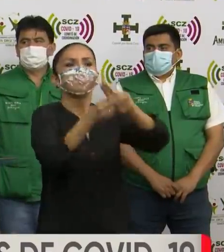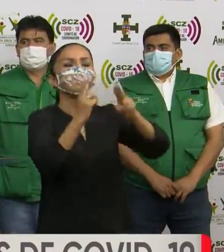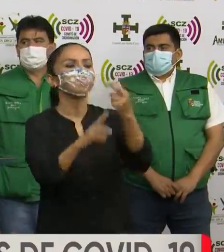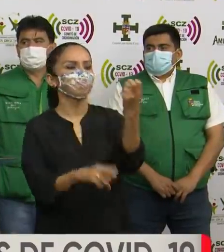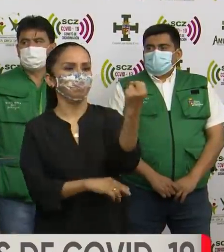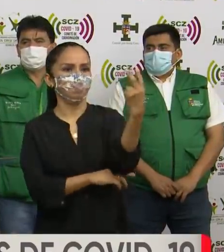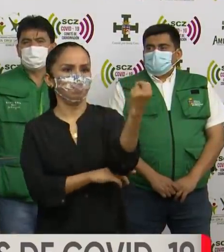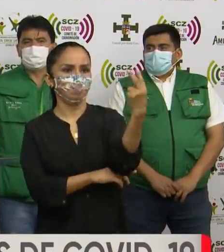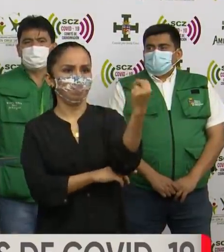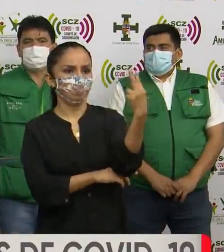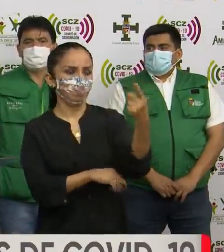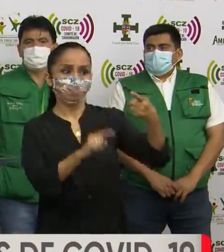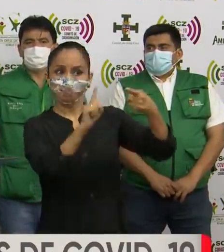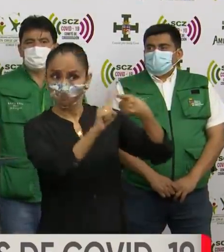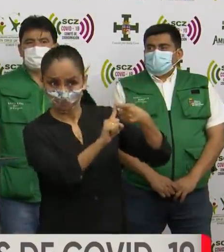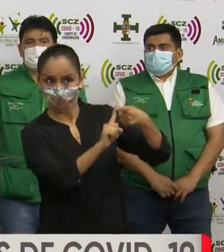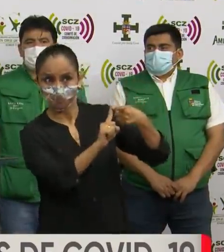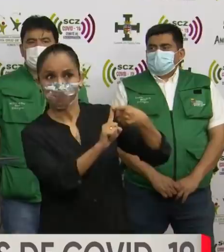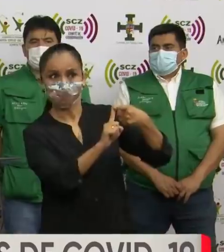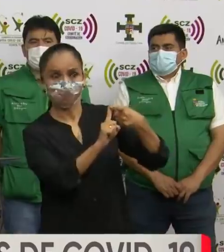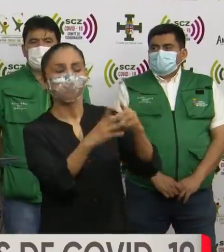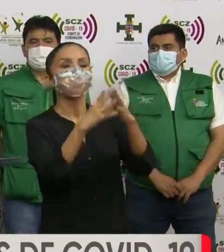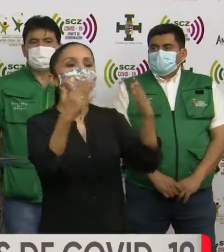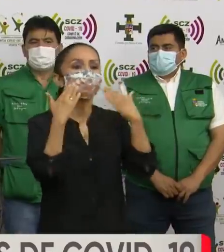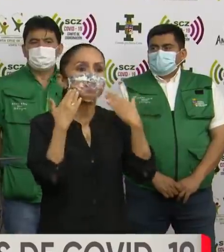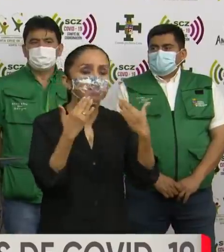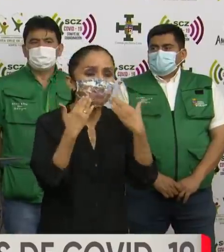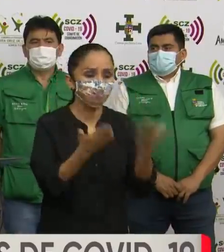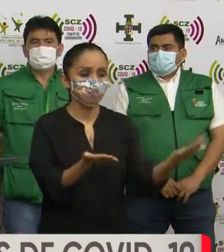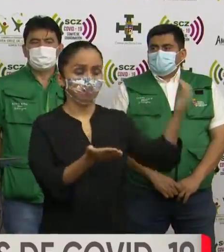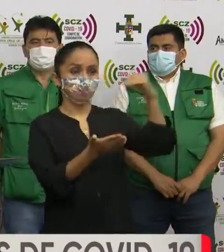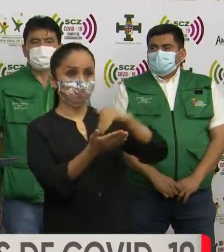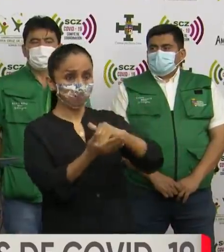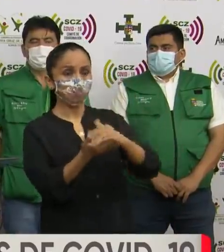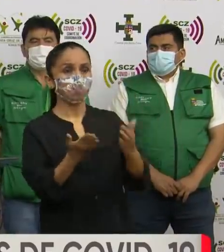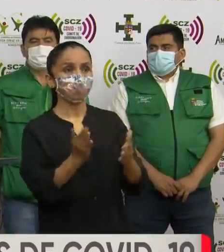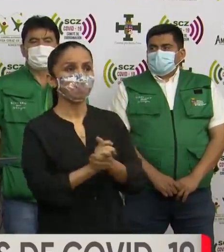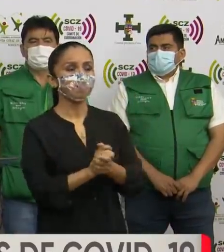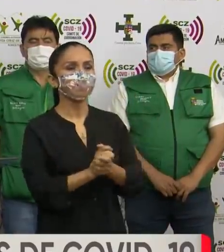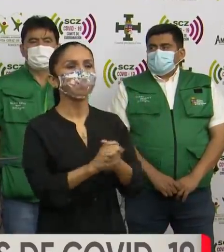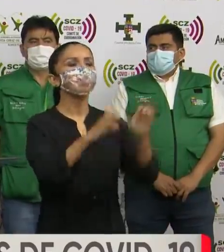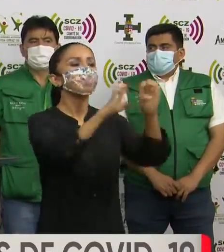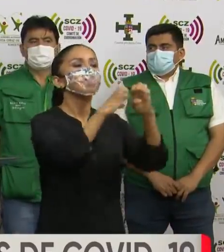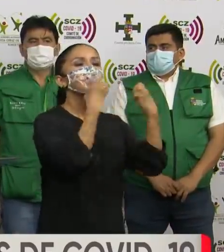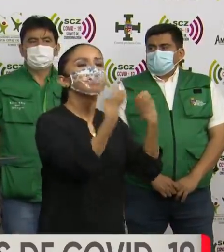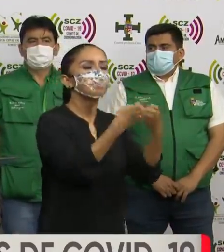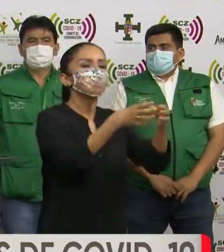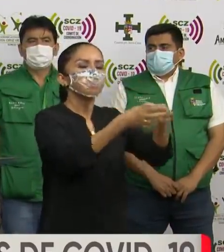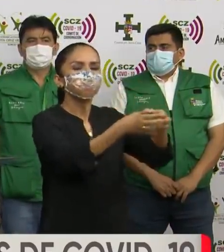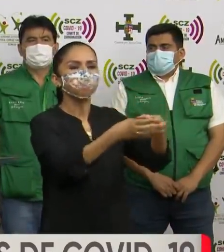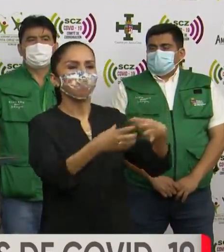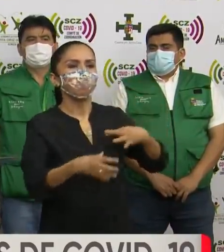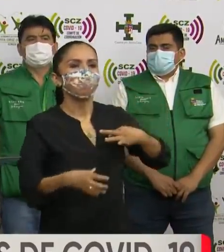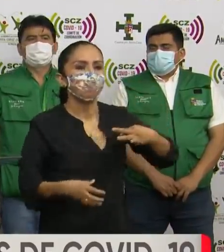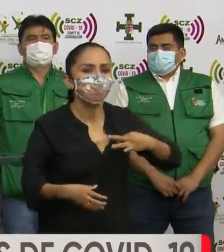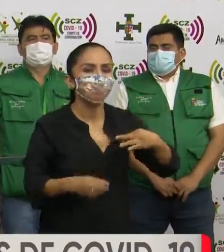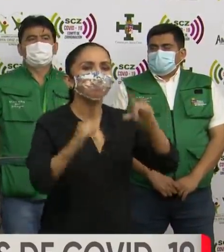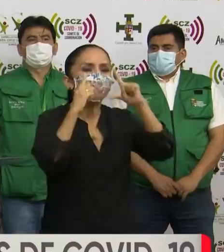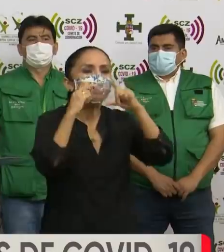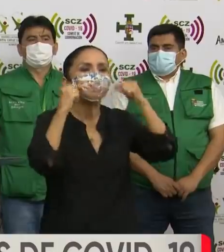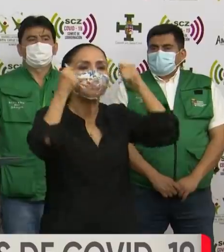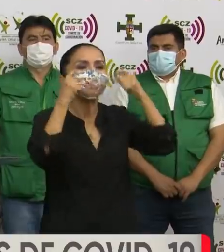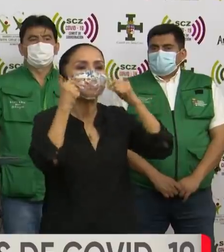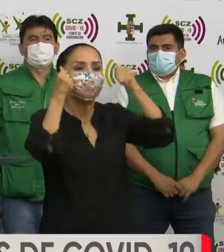12. Primero, agradecer nuevamente a las brigadas voluntarias de la Universidad Gabriel René